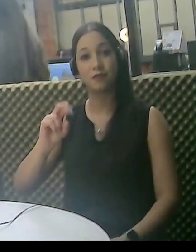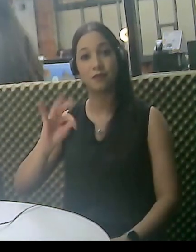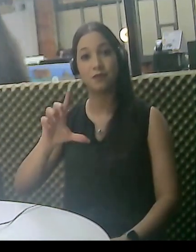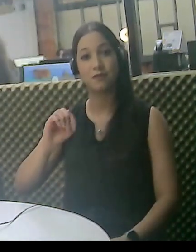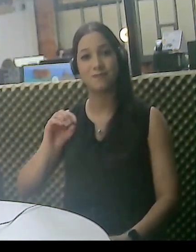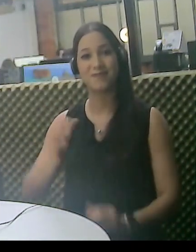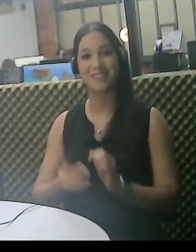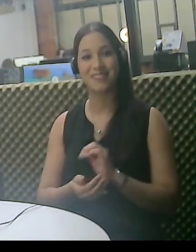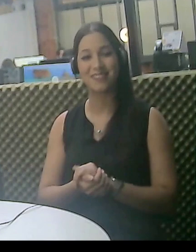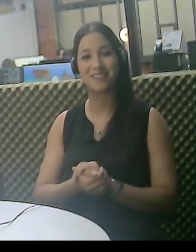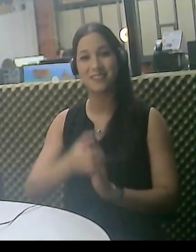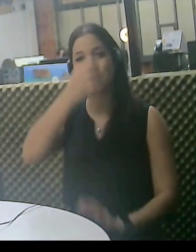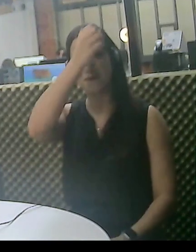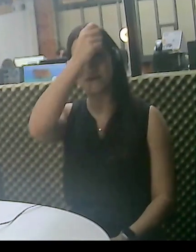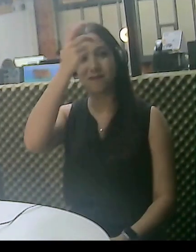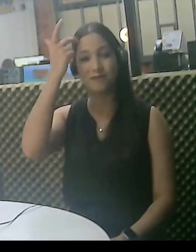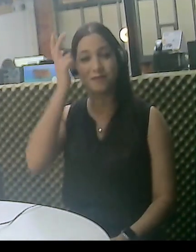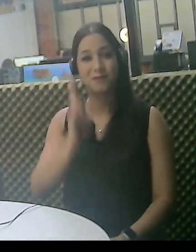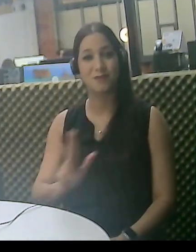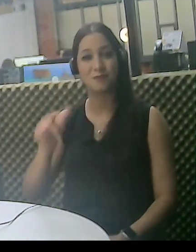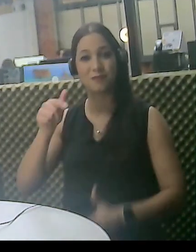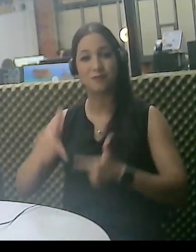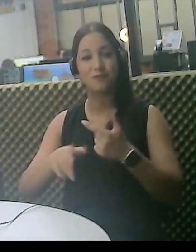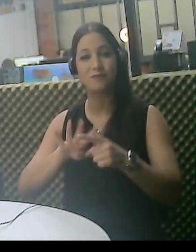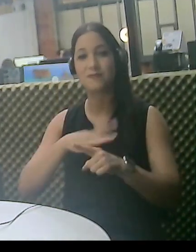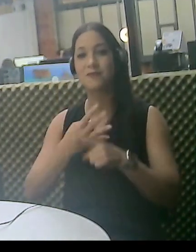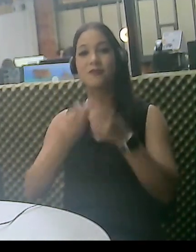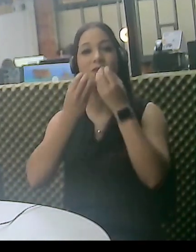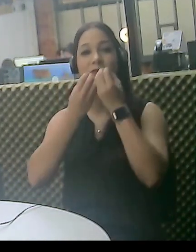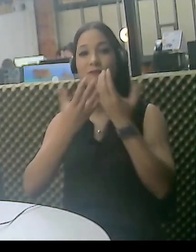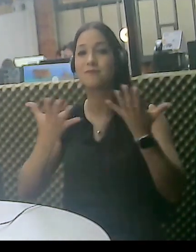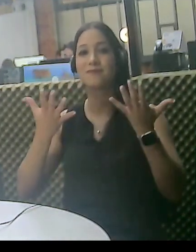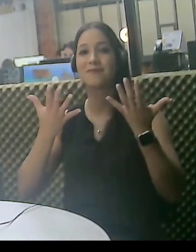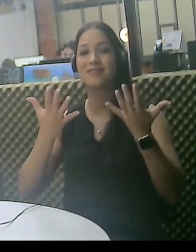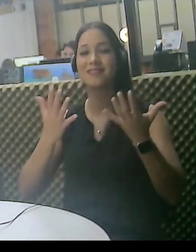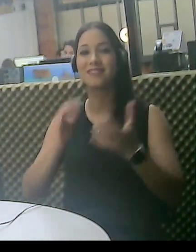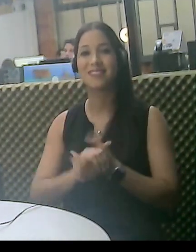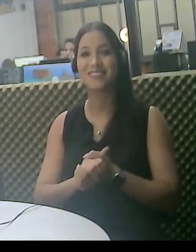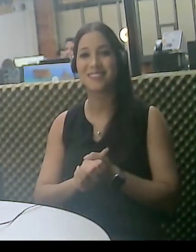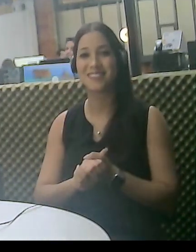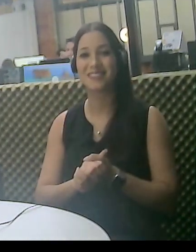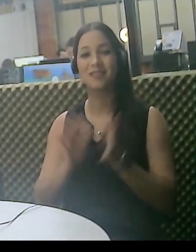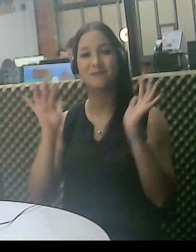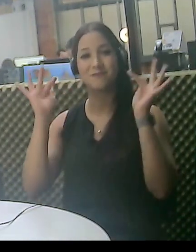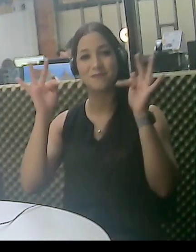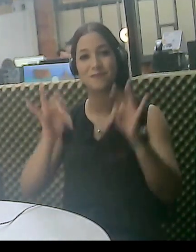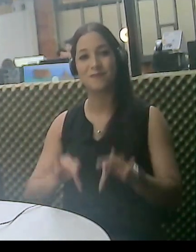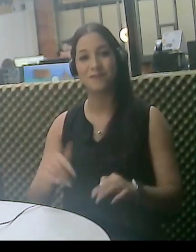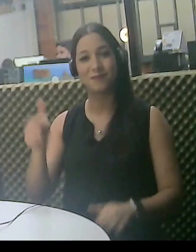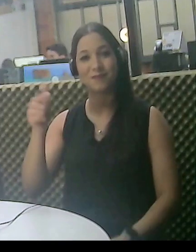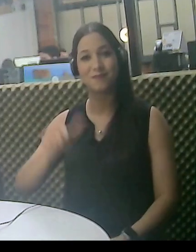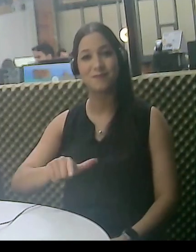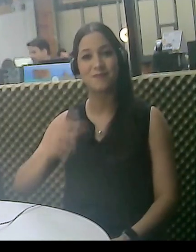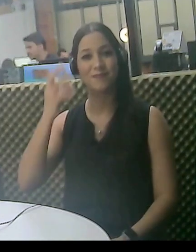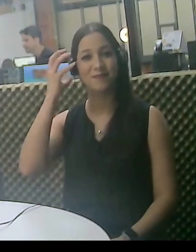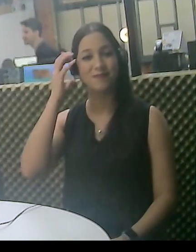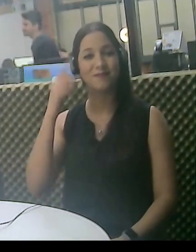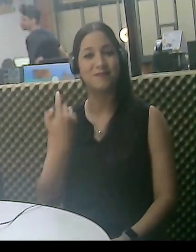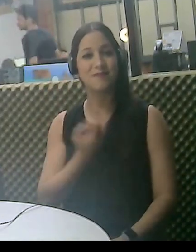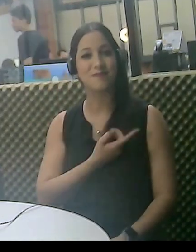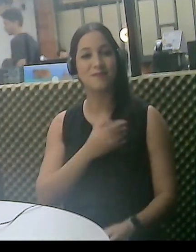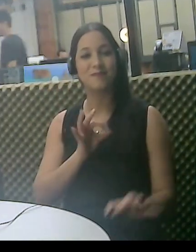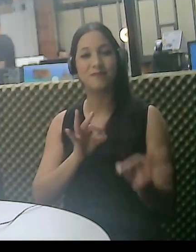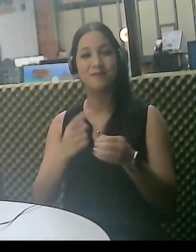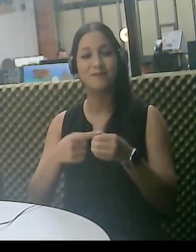Marco Túlio de Castro Kalimann. Prefeitura de Uberlândia. Fazer mais, fazer bem. Fica por aqui mais uma edição do programa